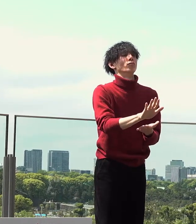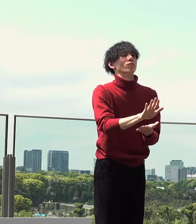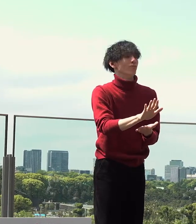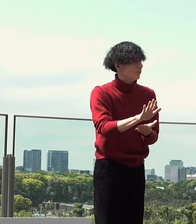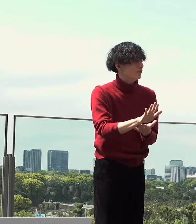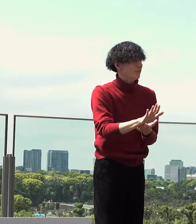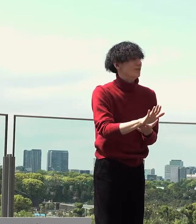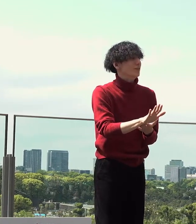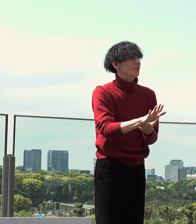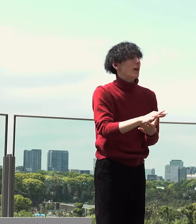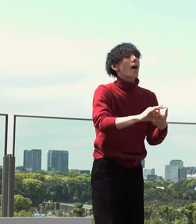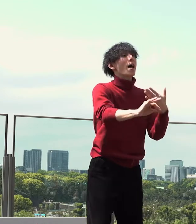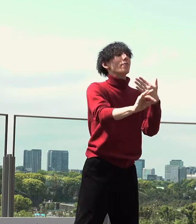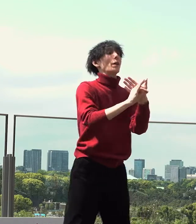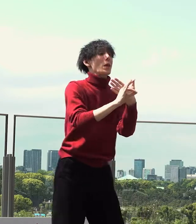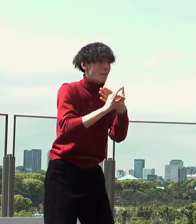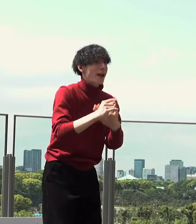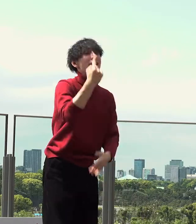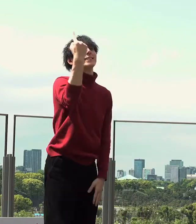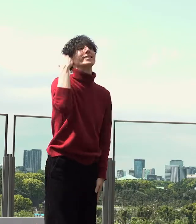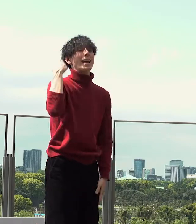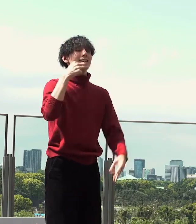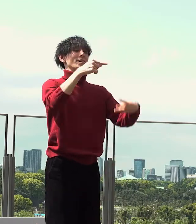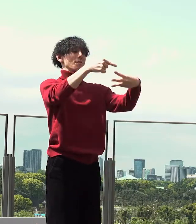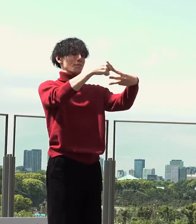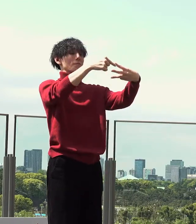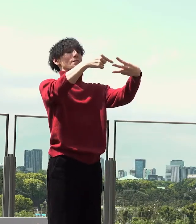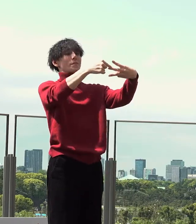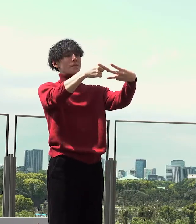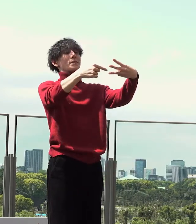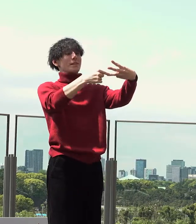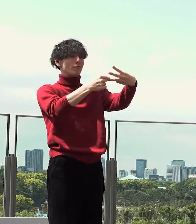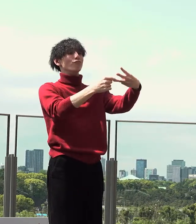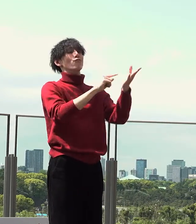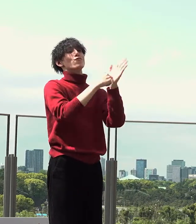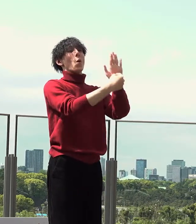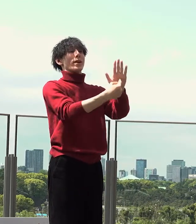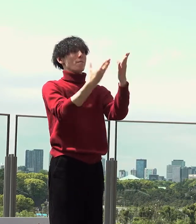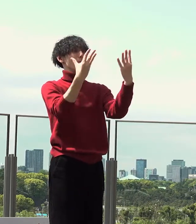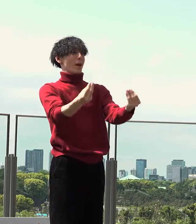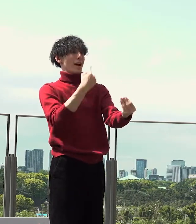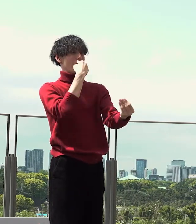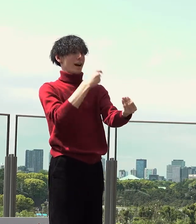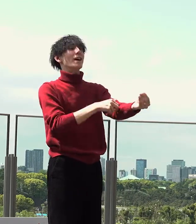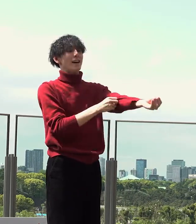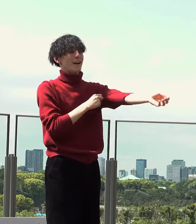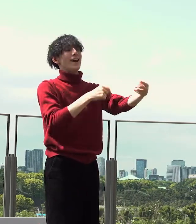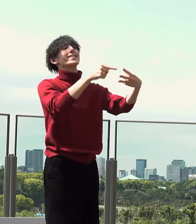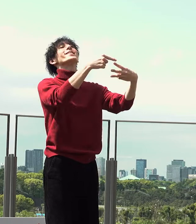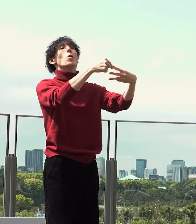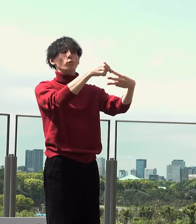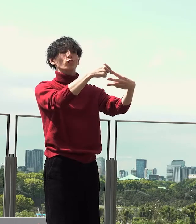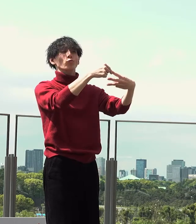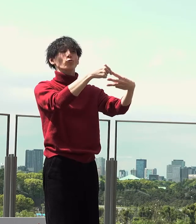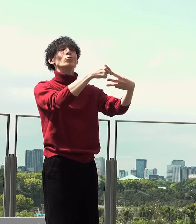がそれぞれあると思うんです。例えばですね、さっきちょっと3つほど表現したんですが、1つ目